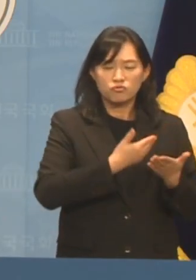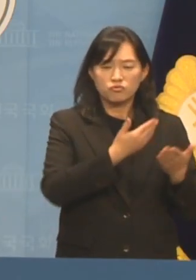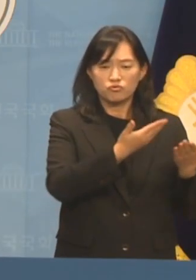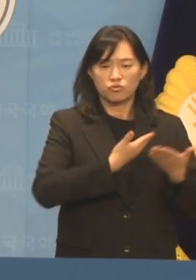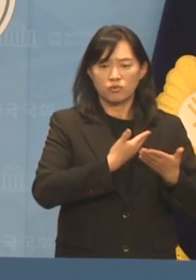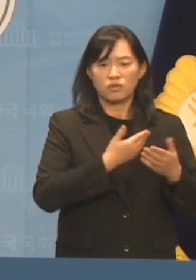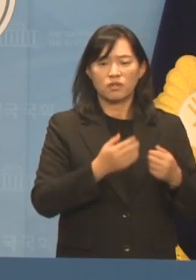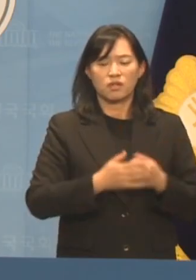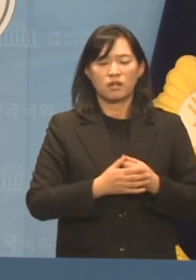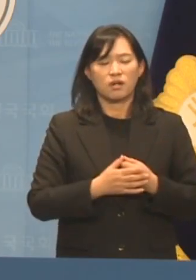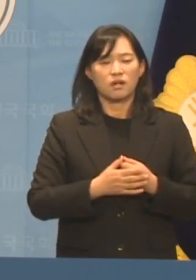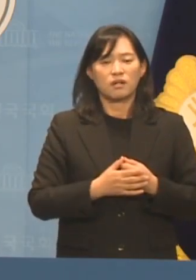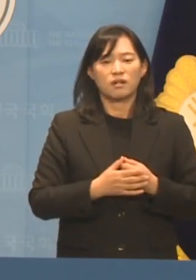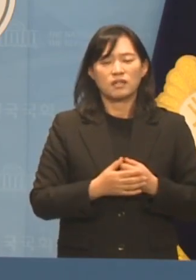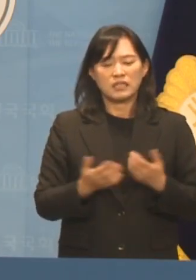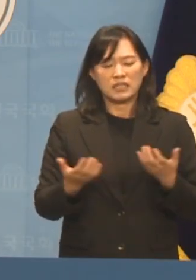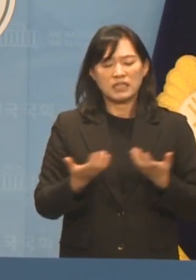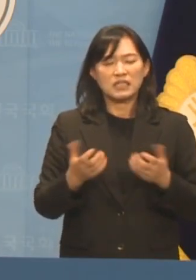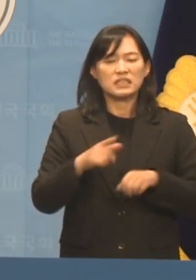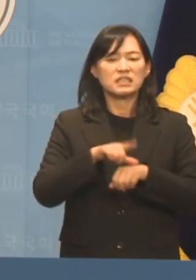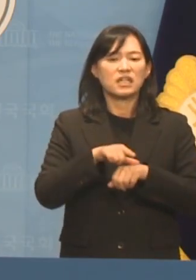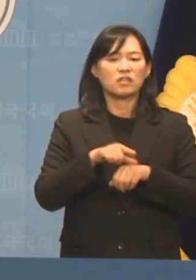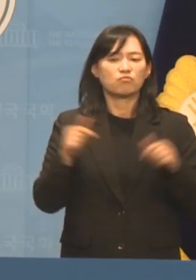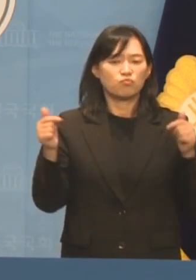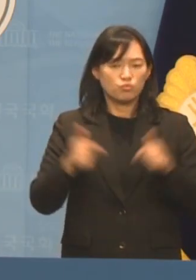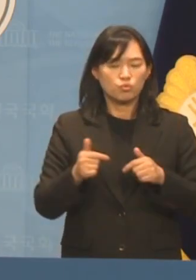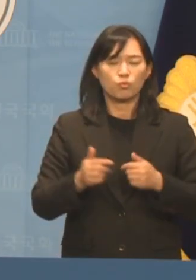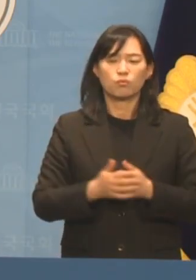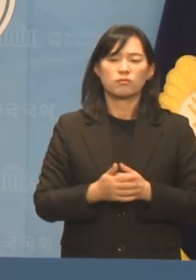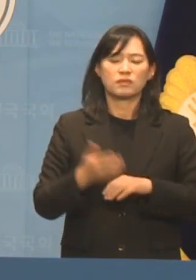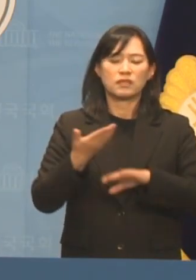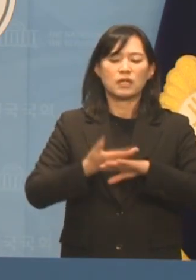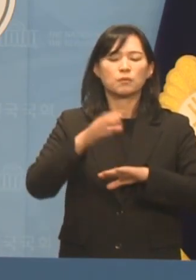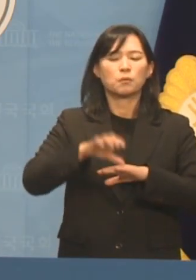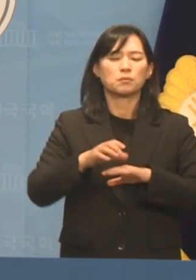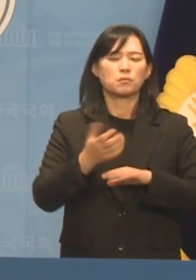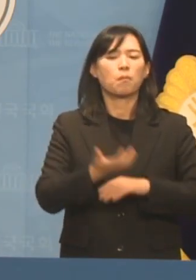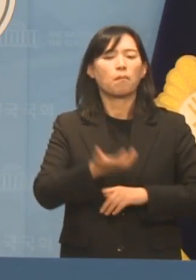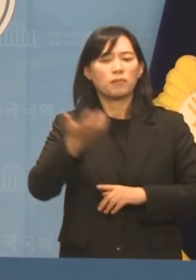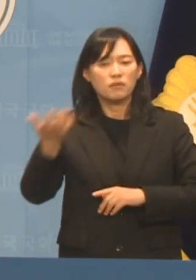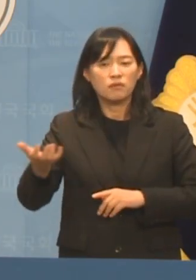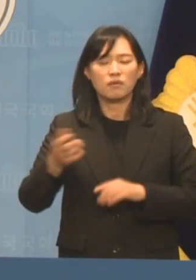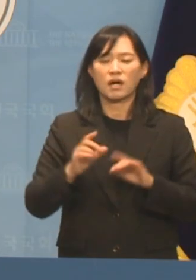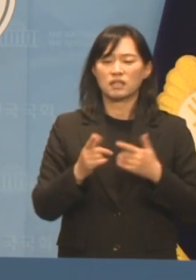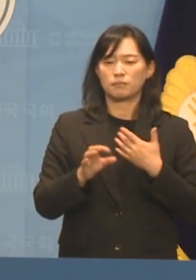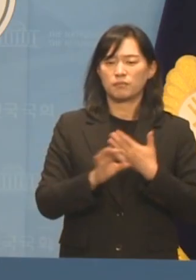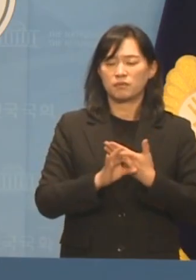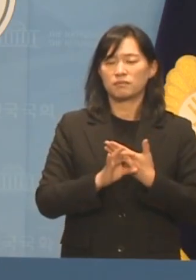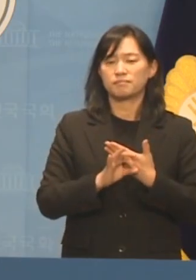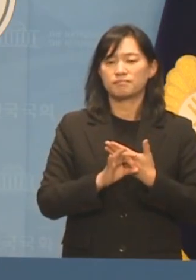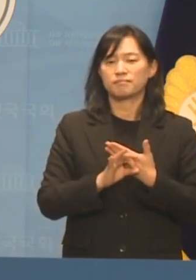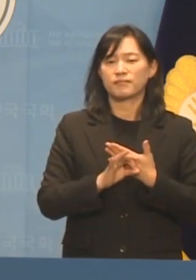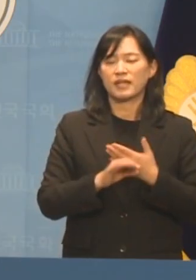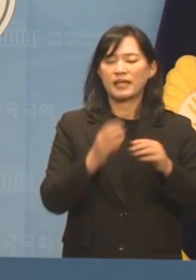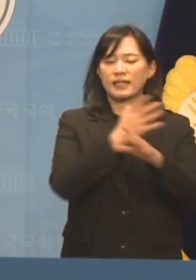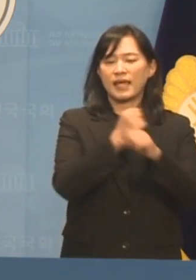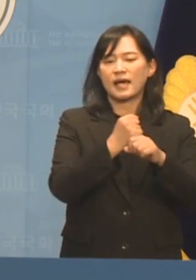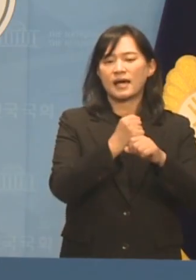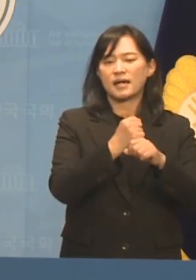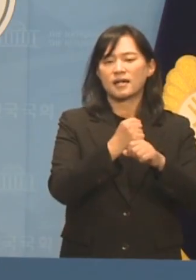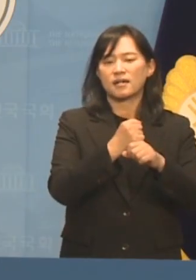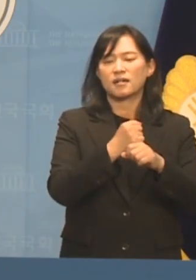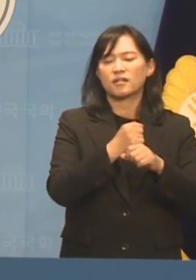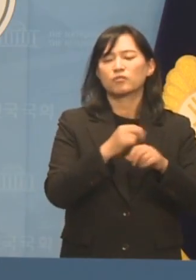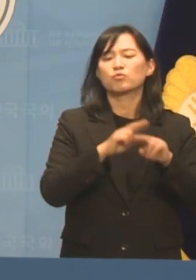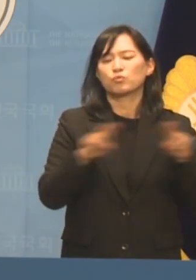협력업체의 노동자들은 근무 시간이 줄어들고 다른 매장으로 옮겨가야 하거나 아니면 최악에는 계약 해지까지